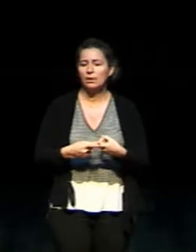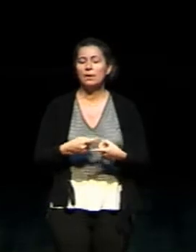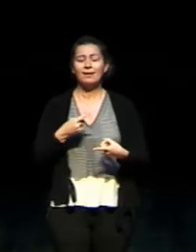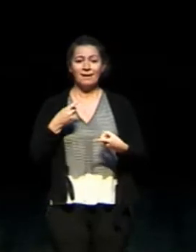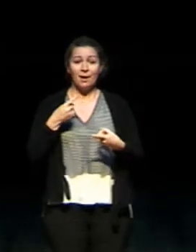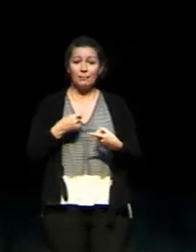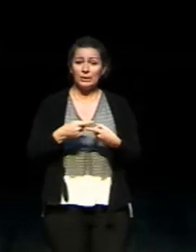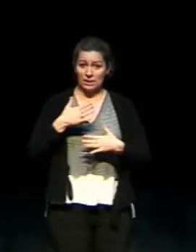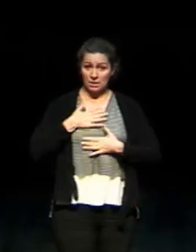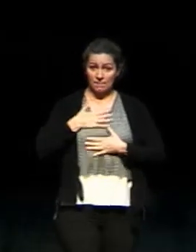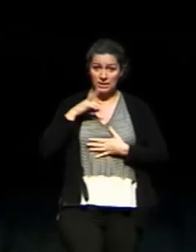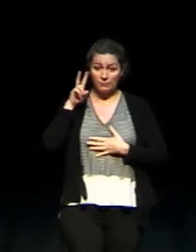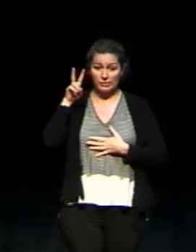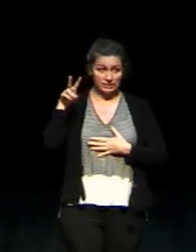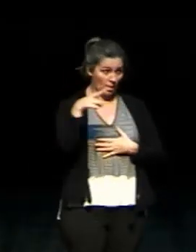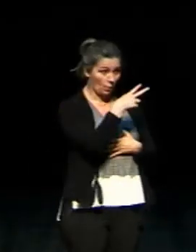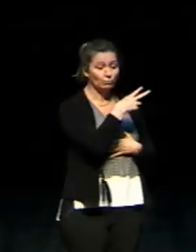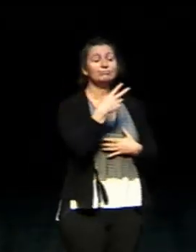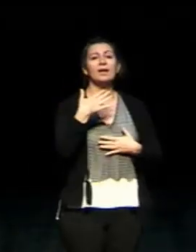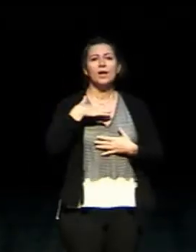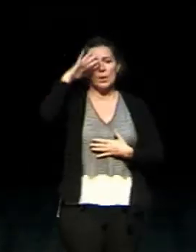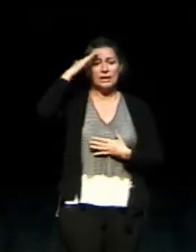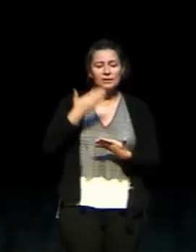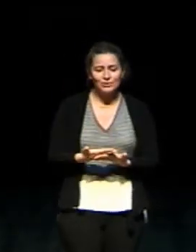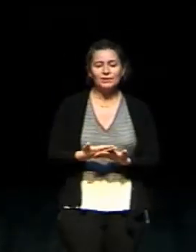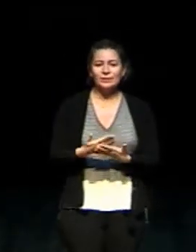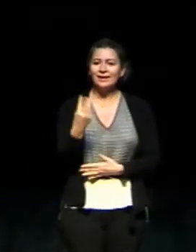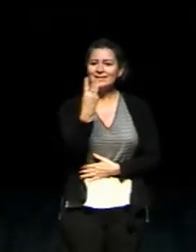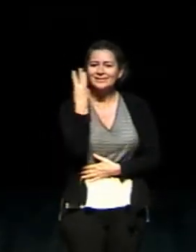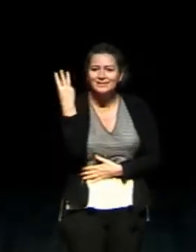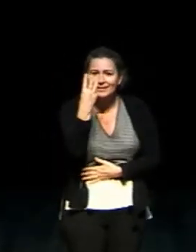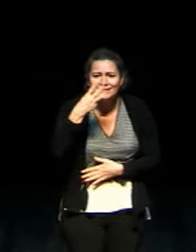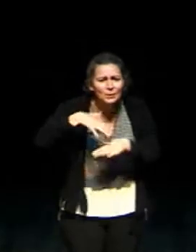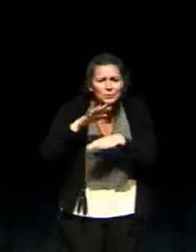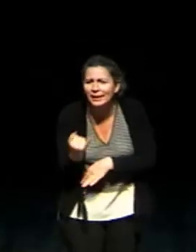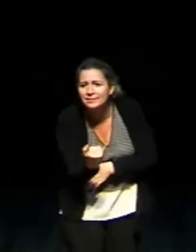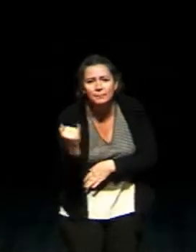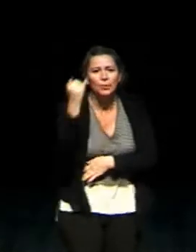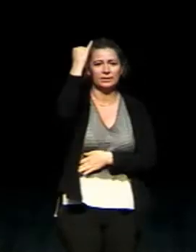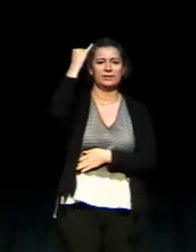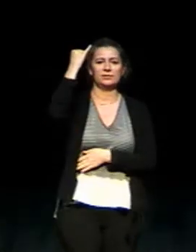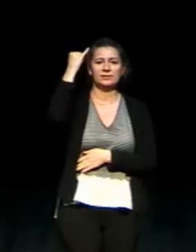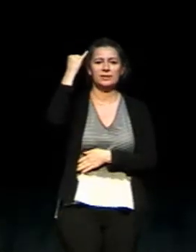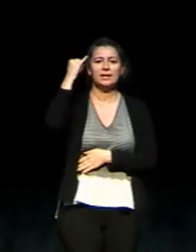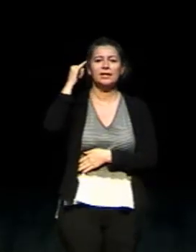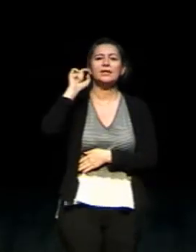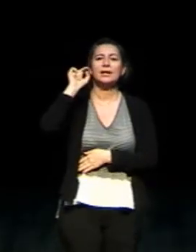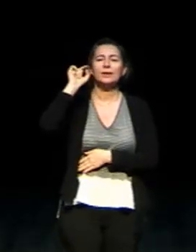E por que eu escolhi esses três temas, esses três assuntos para tratar aqui com vocês? Porque eu acredito que eles